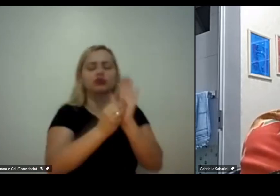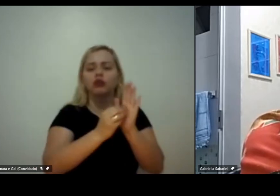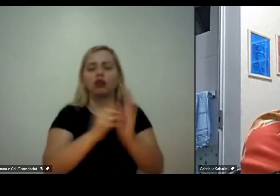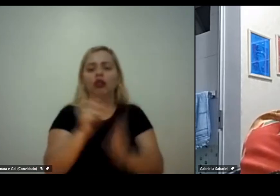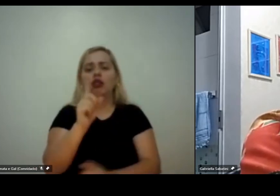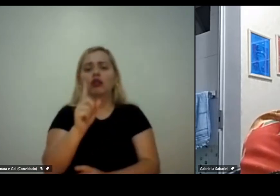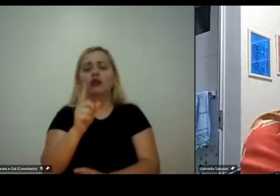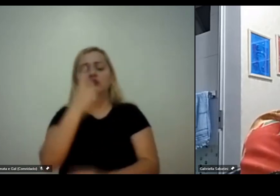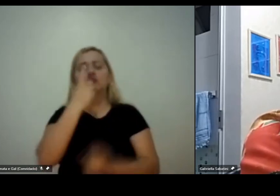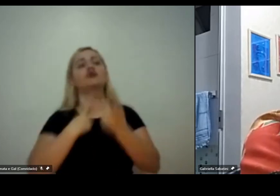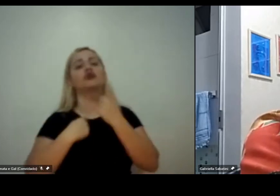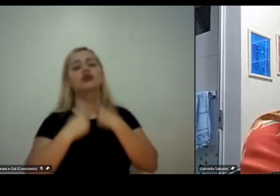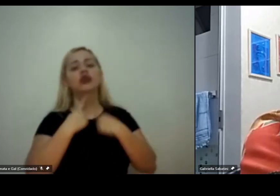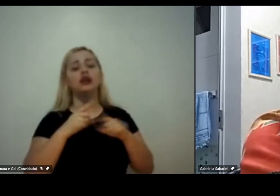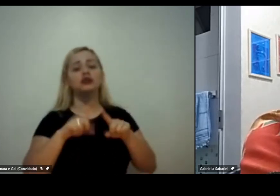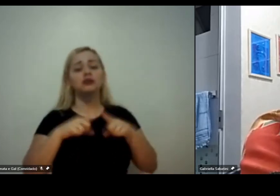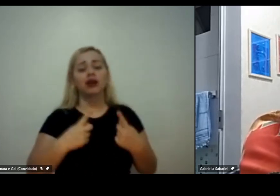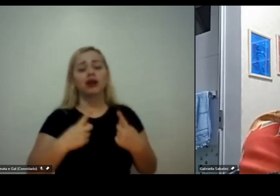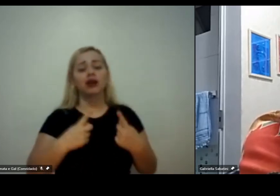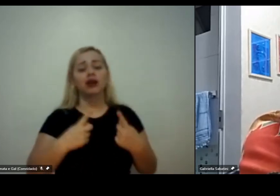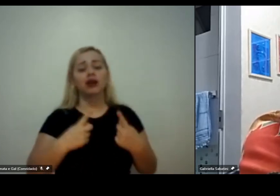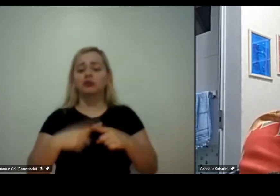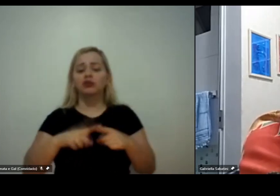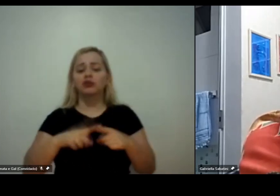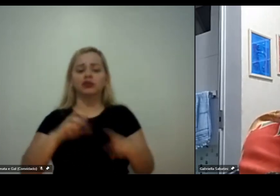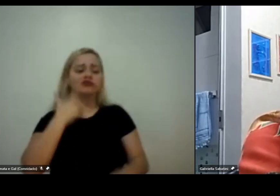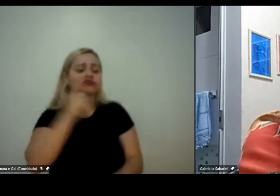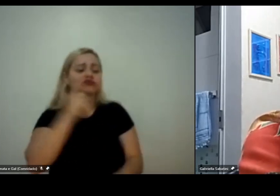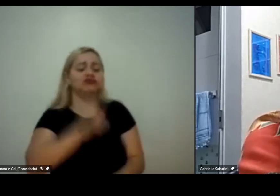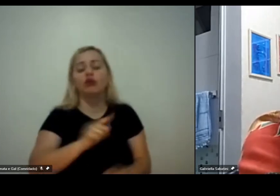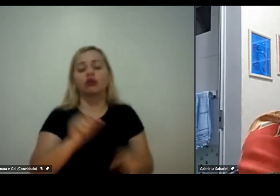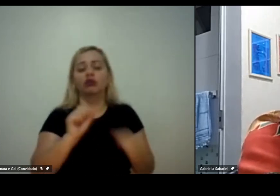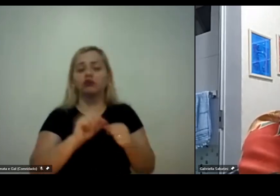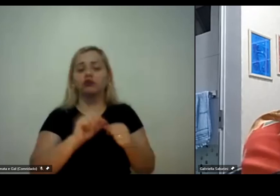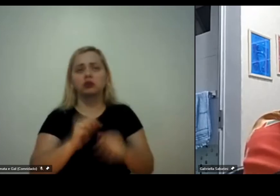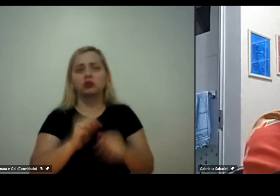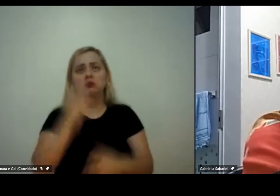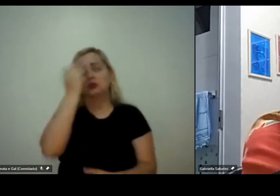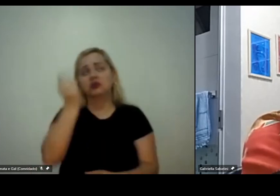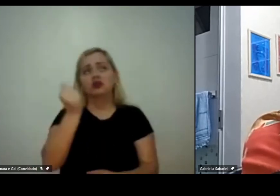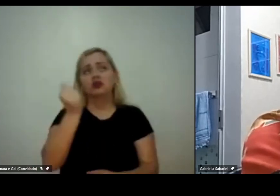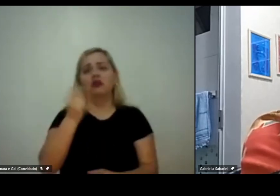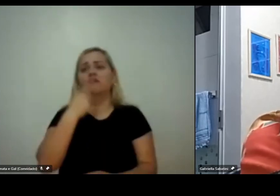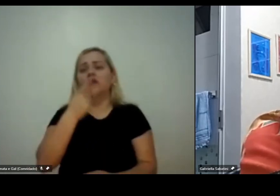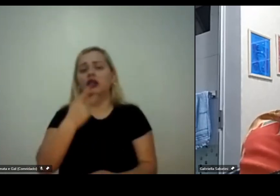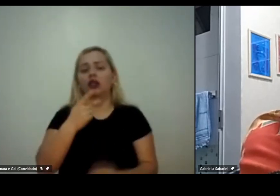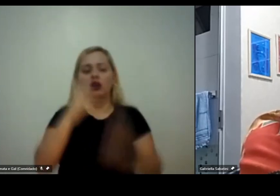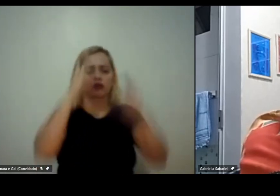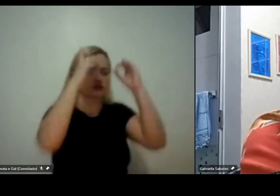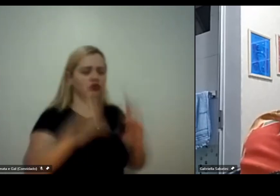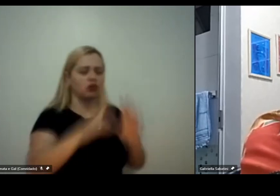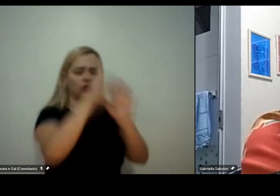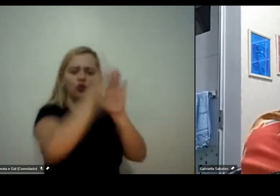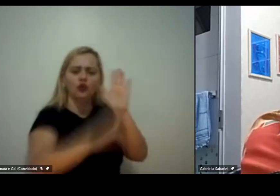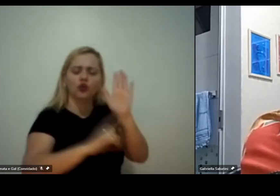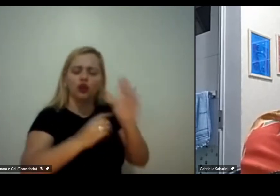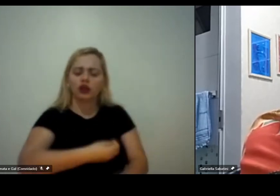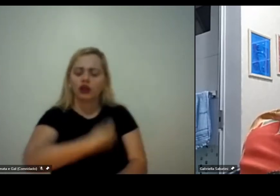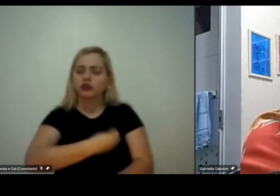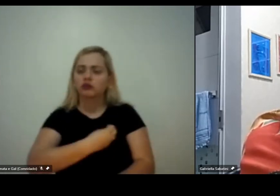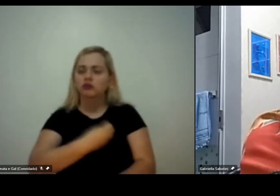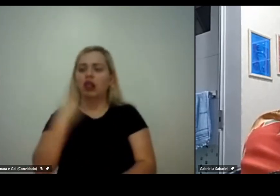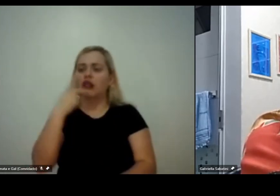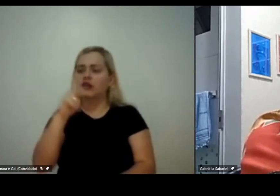vontade, mas por pura impossibilidade. Não sei dizer a conclusão dessa história, do direito, da vida. Ela diz por ela